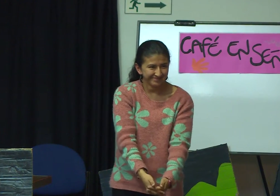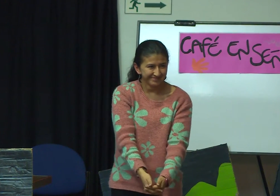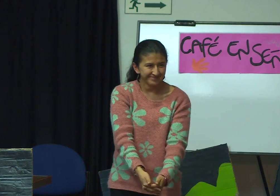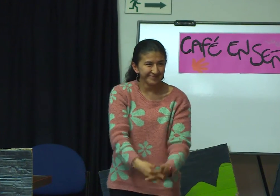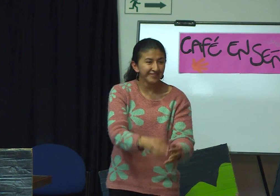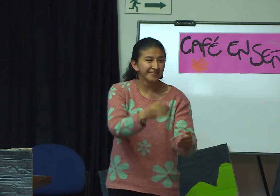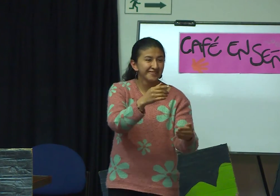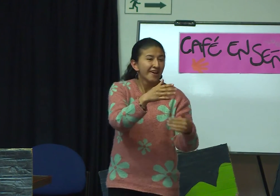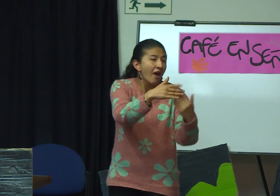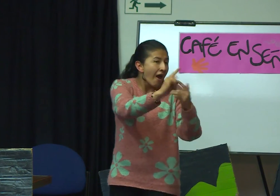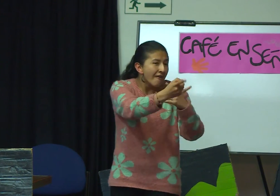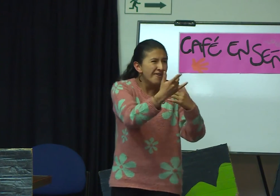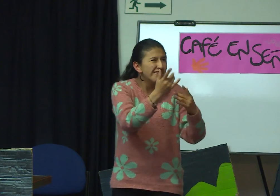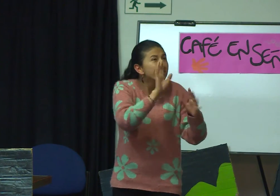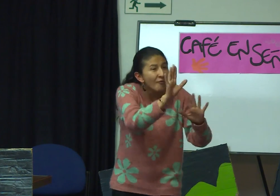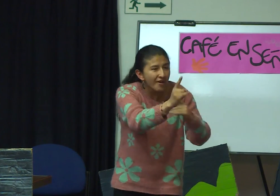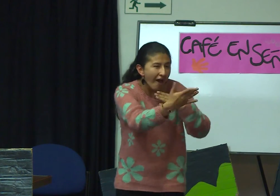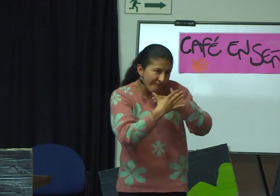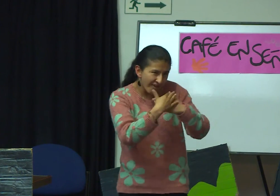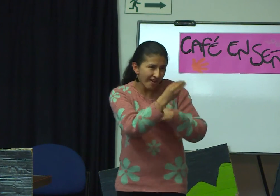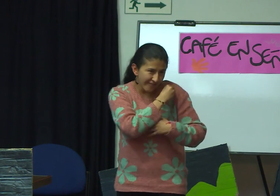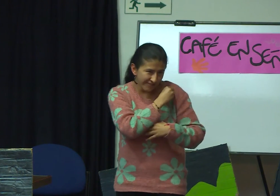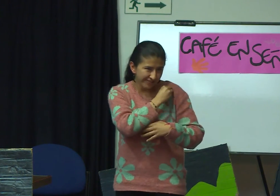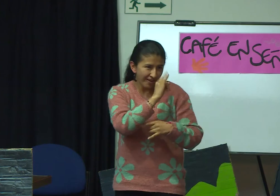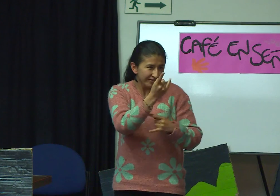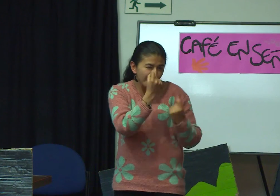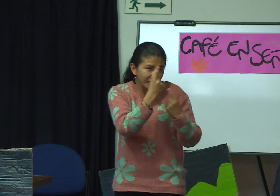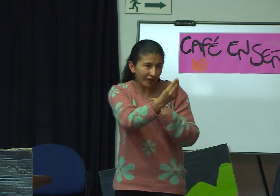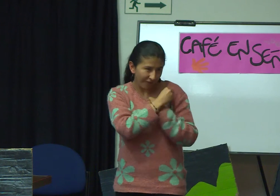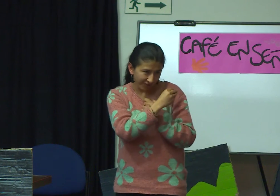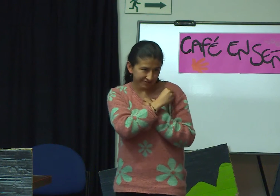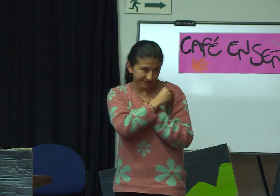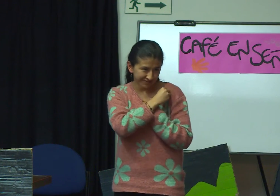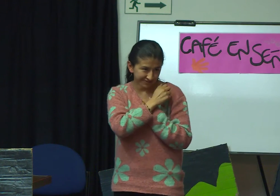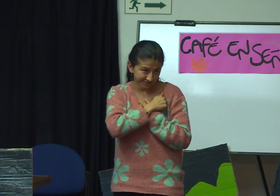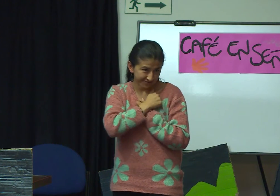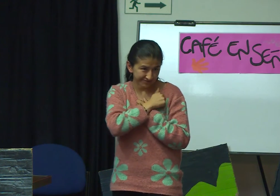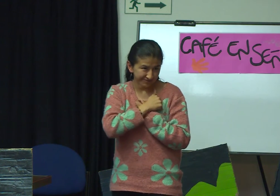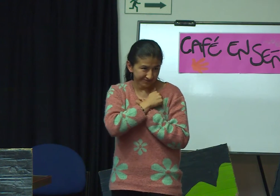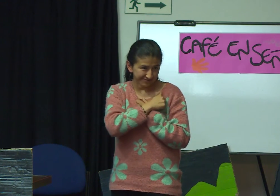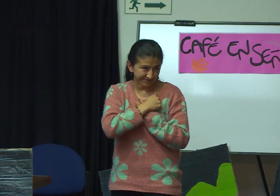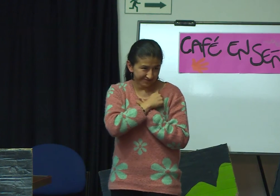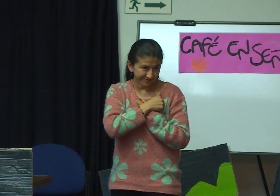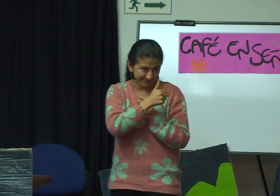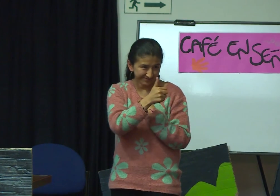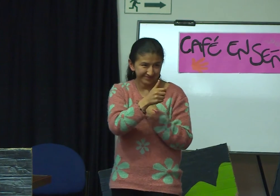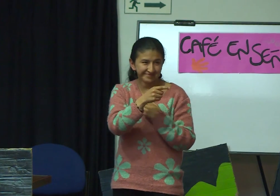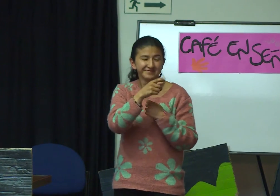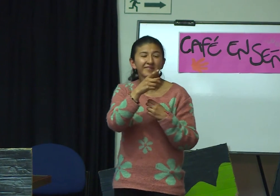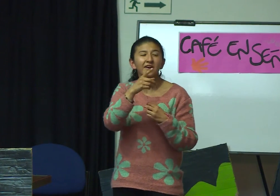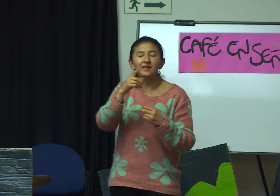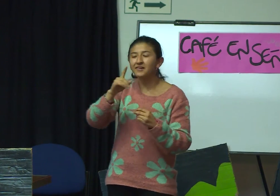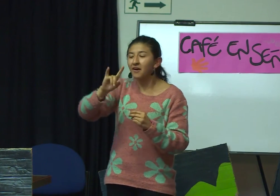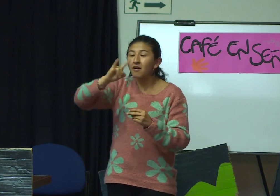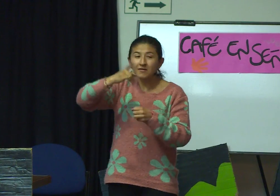que la educación para las personas sordas nunca ha sido de calidad. Yo pienso que sí, sí.